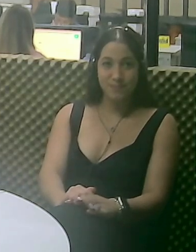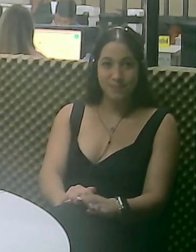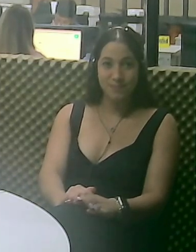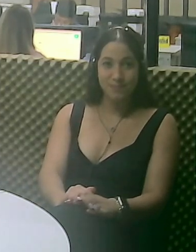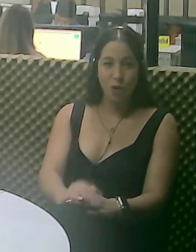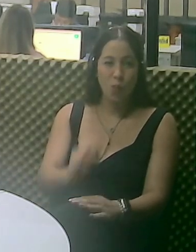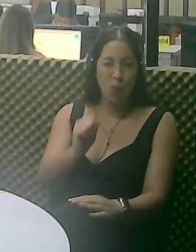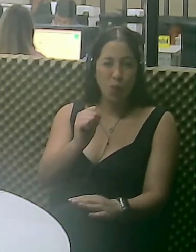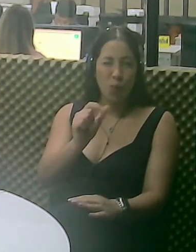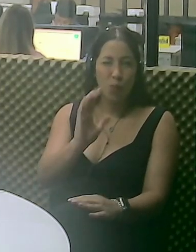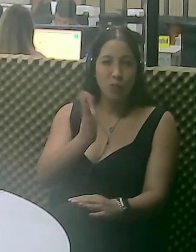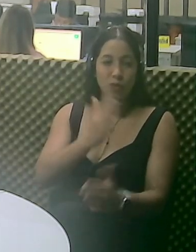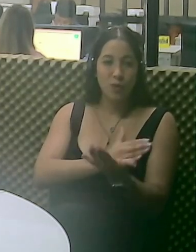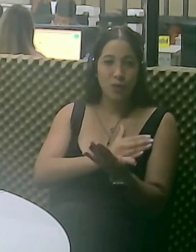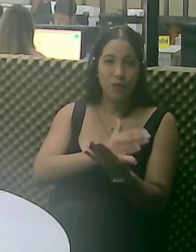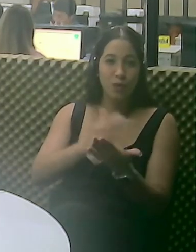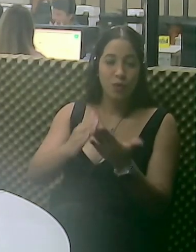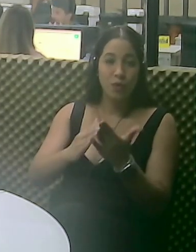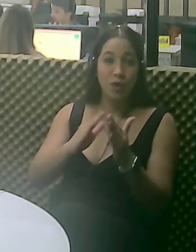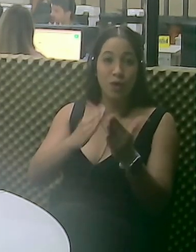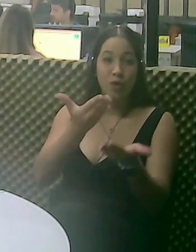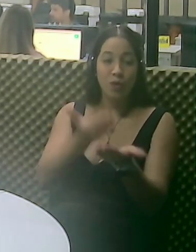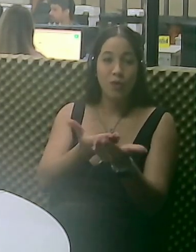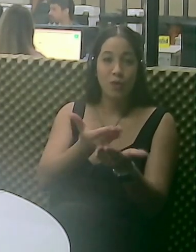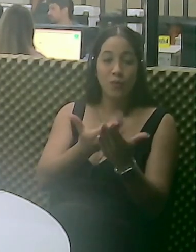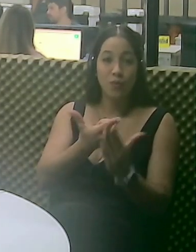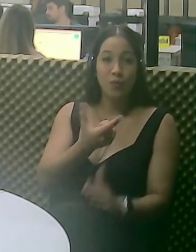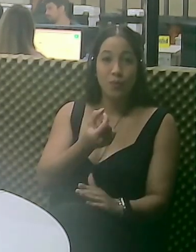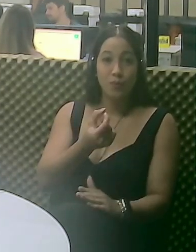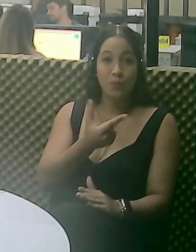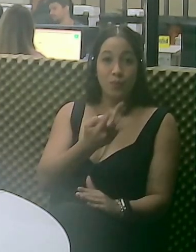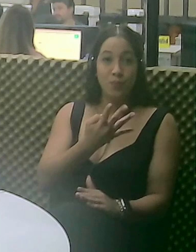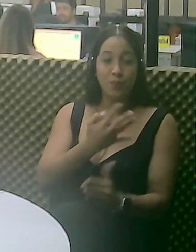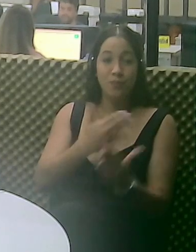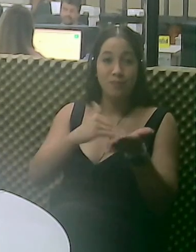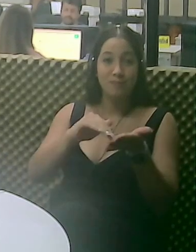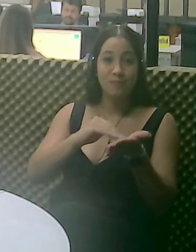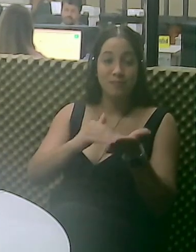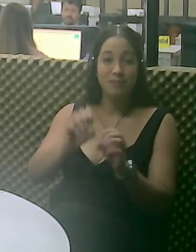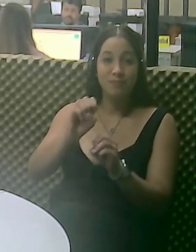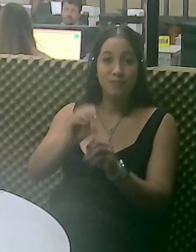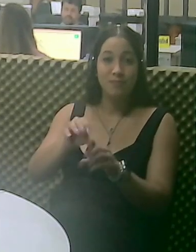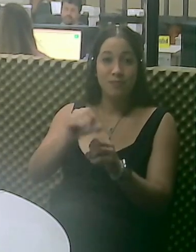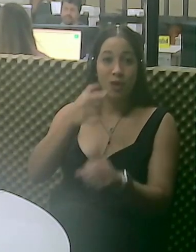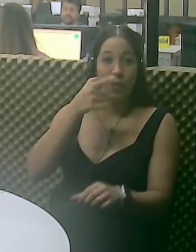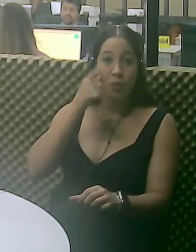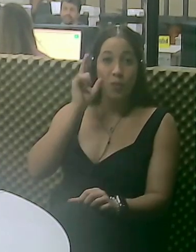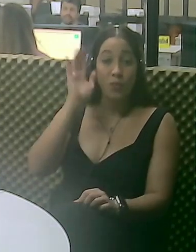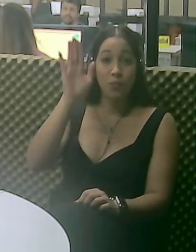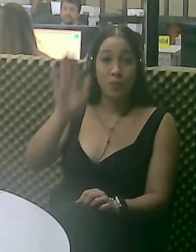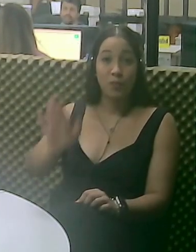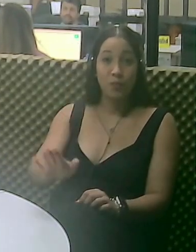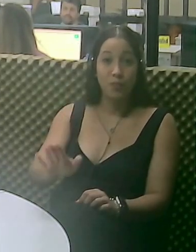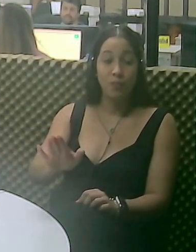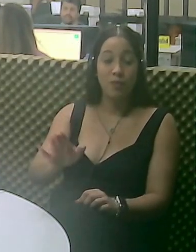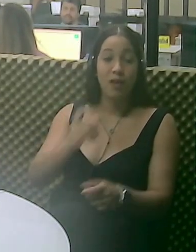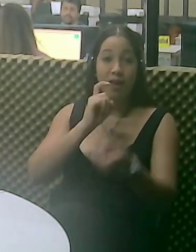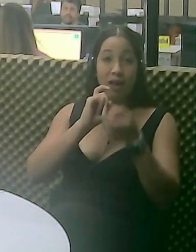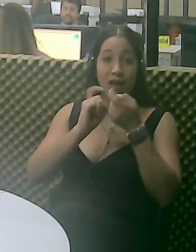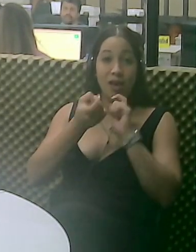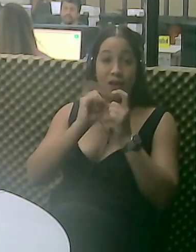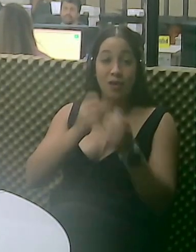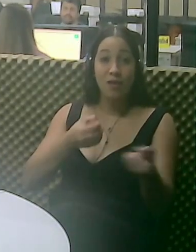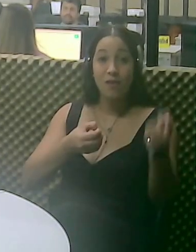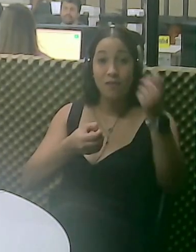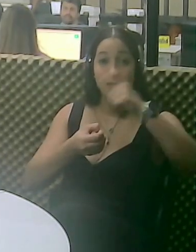Às vésperas do início do ano letivo de 2024, a Secretaria Municipal de Educação realizou na tarde de ontem a tradicional reunião de